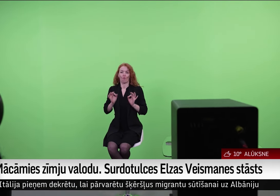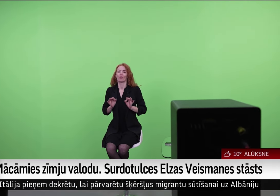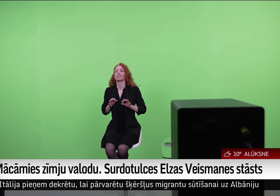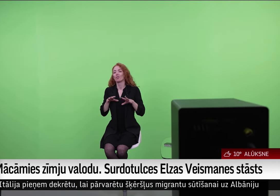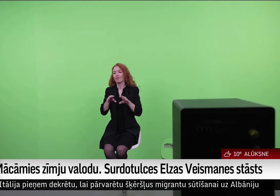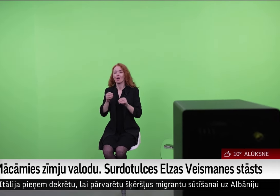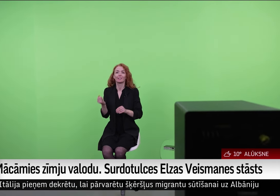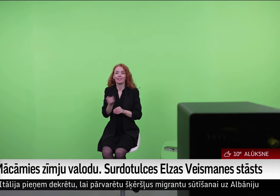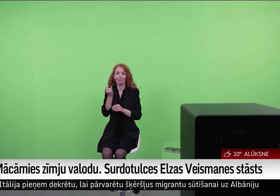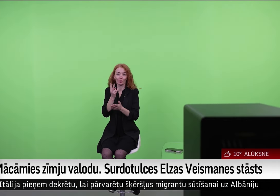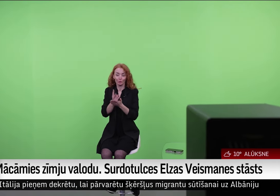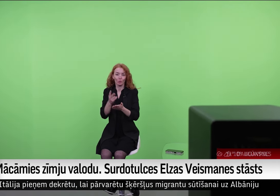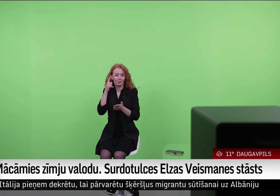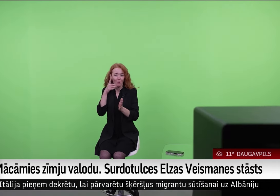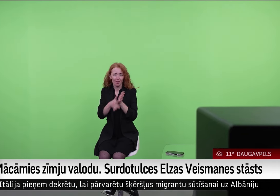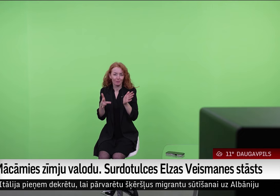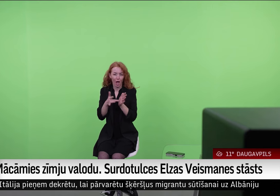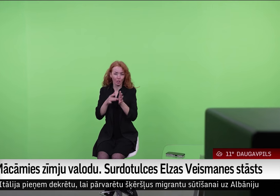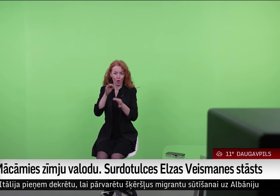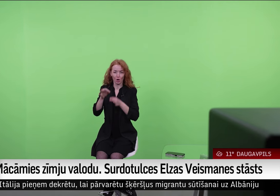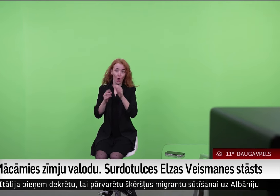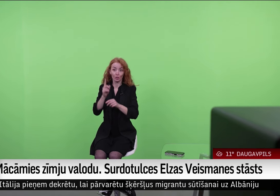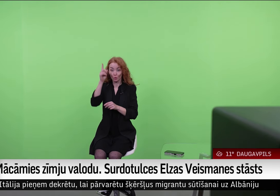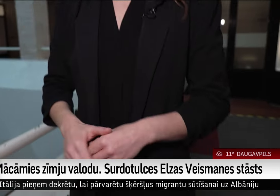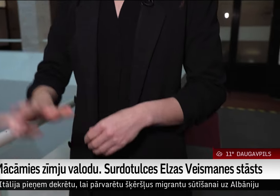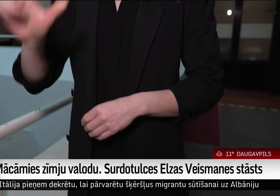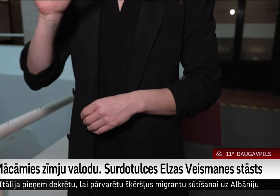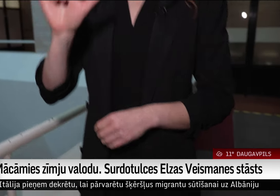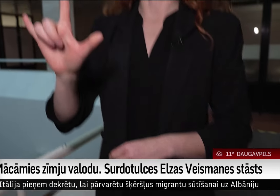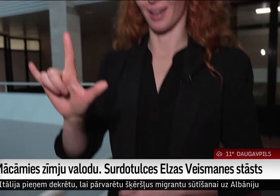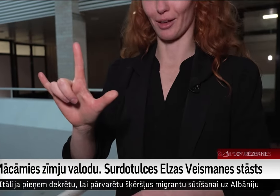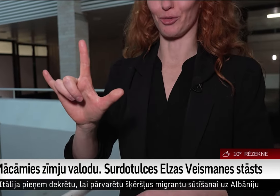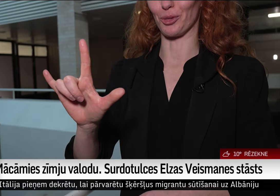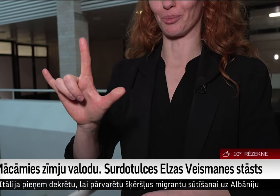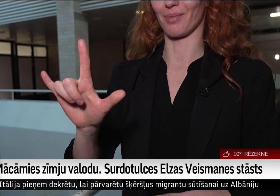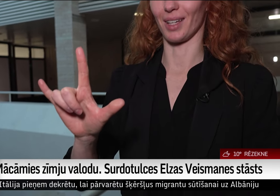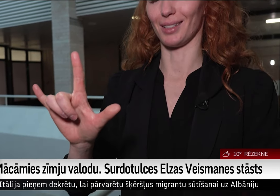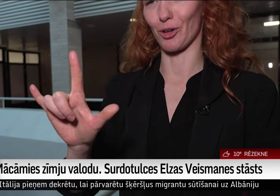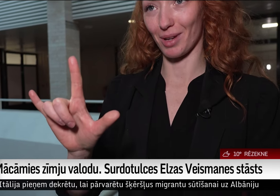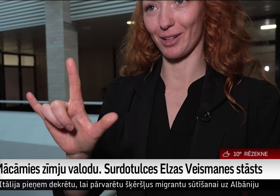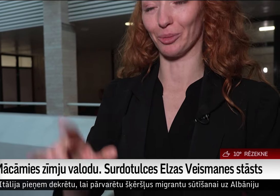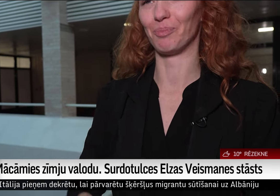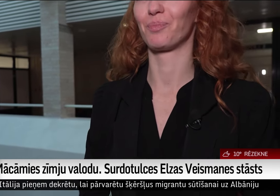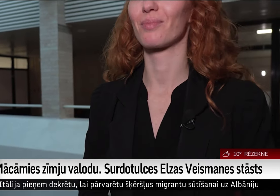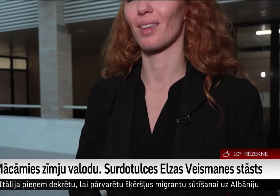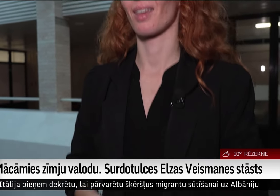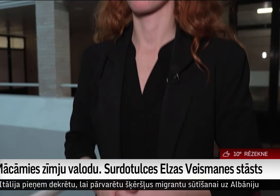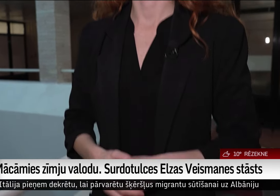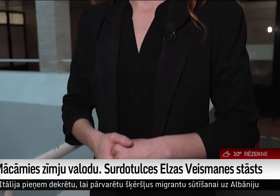Zīmju valodas, līdzīgi kā dzirdīgu cilvēku valodas, dažādās valstīs var būt atšķirīgas. Starptautiskā vidē ir izplatīta angļu zīmju valoda.